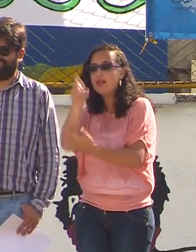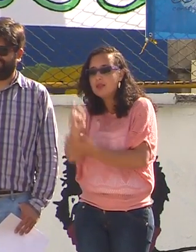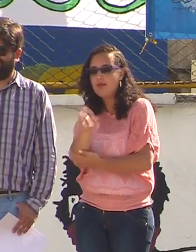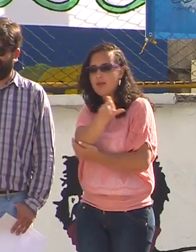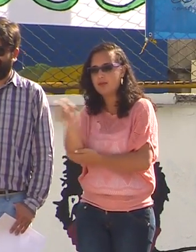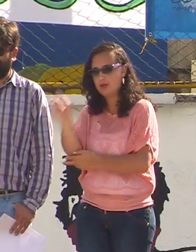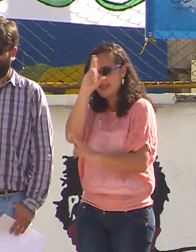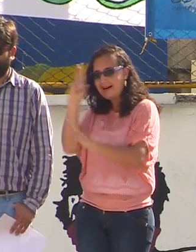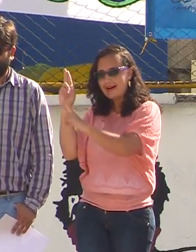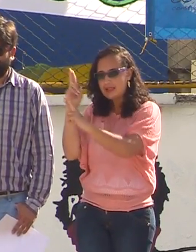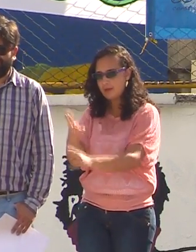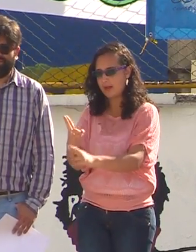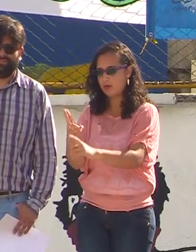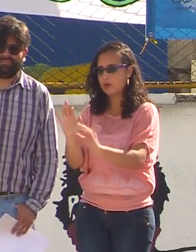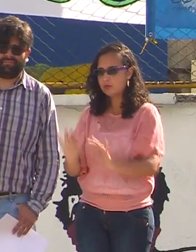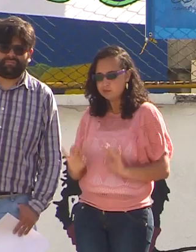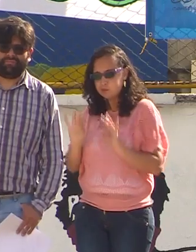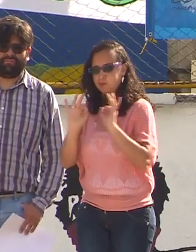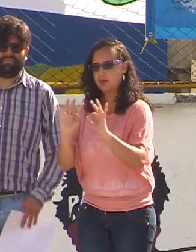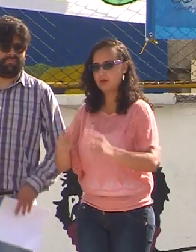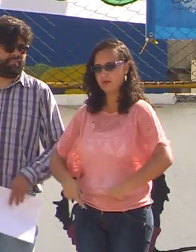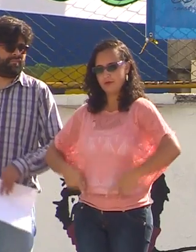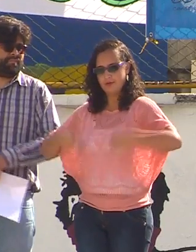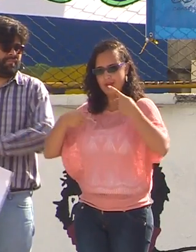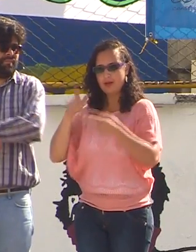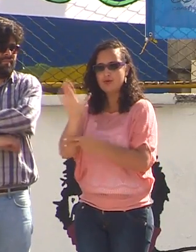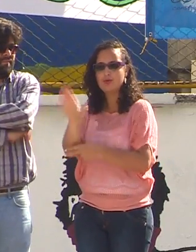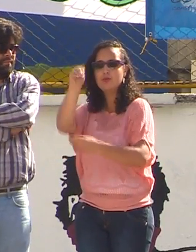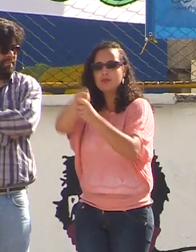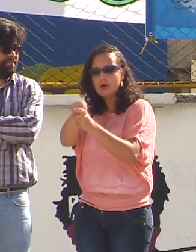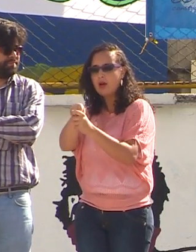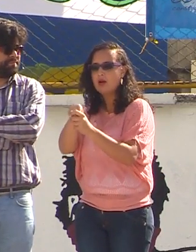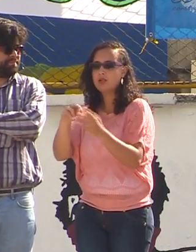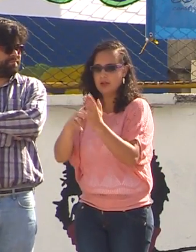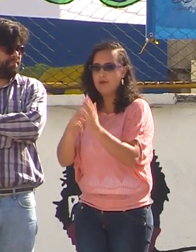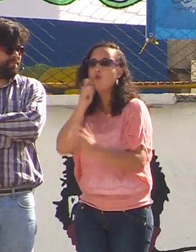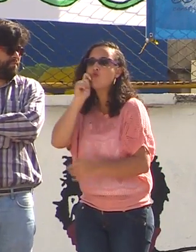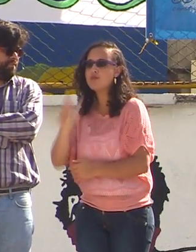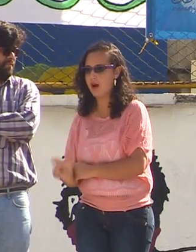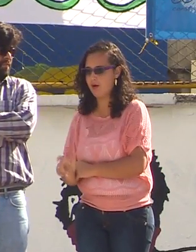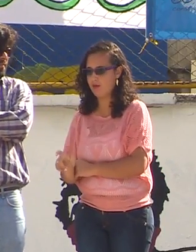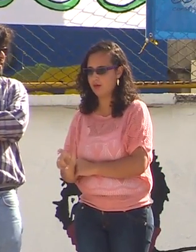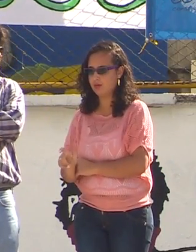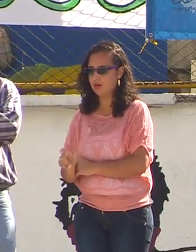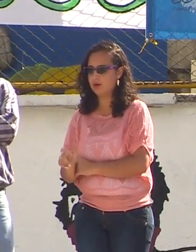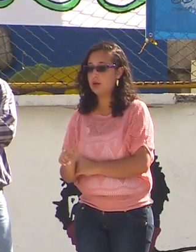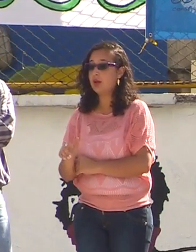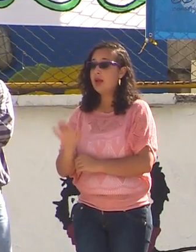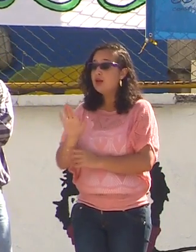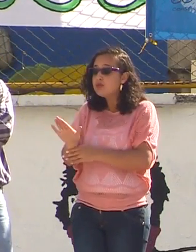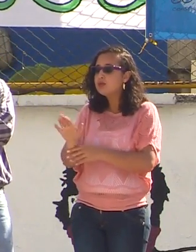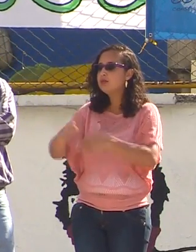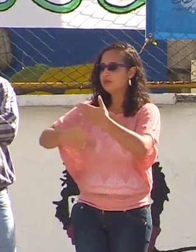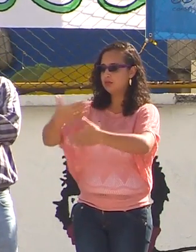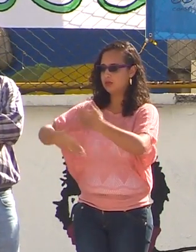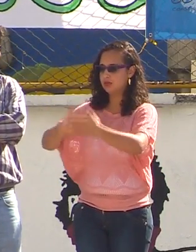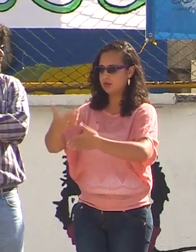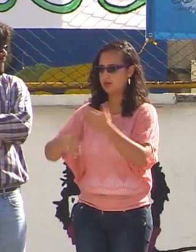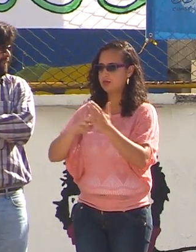debido a la dignidad inherente al ser humano. Trato digno que se concreta, entre